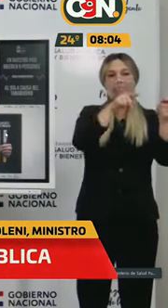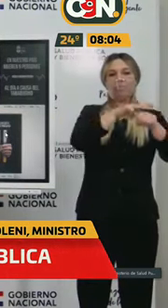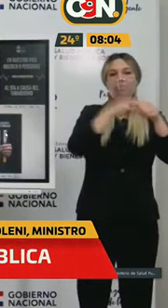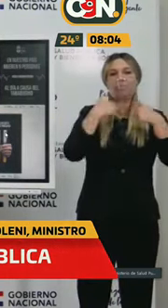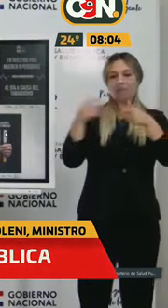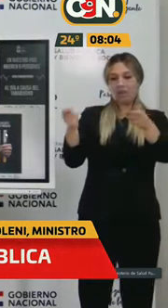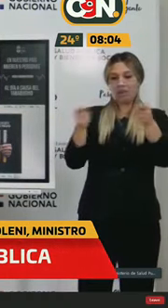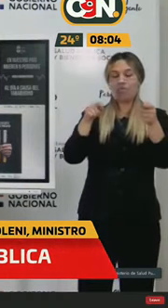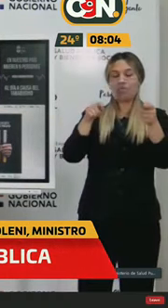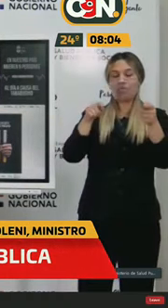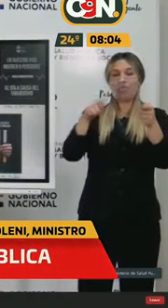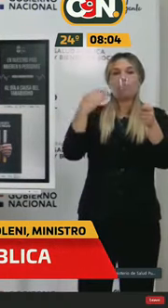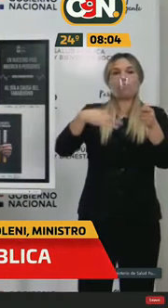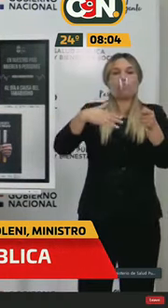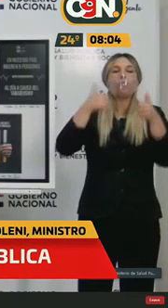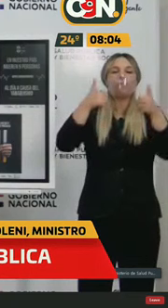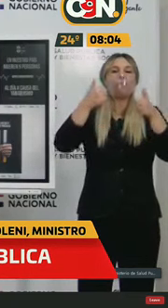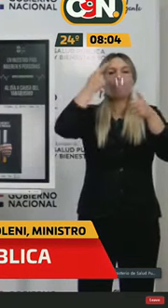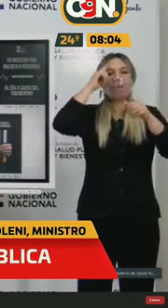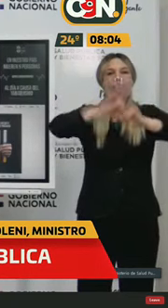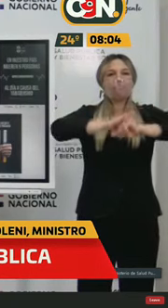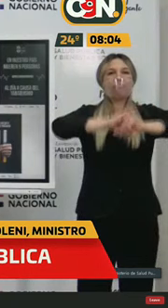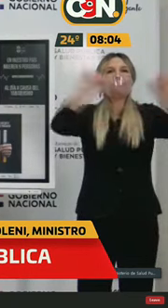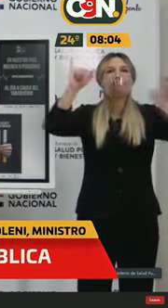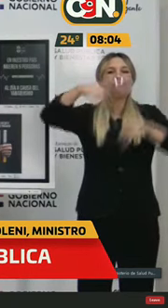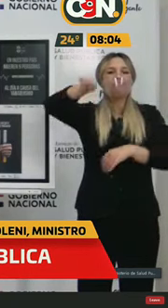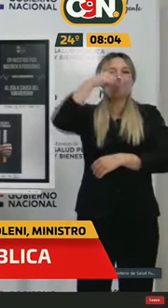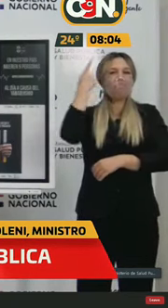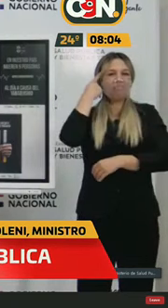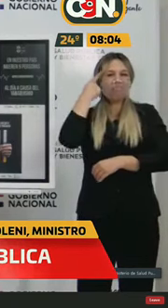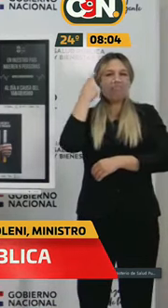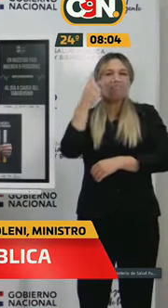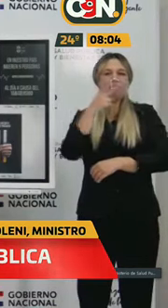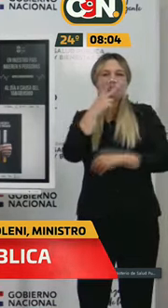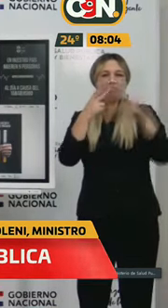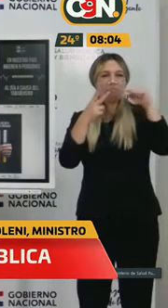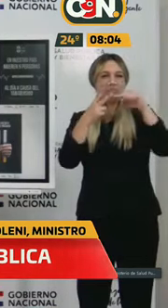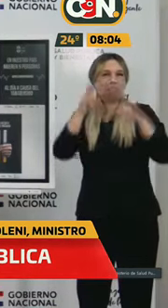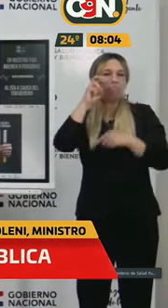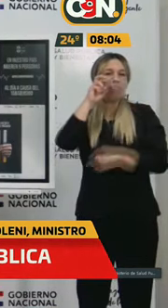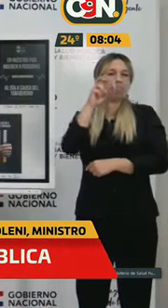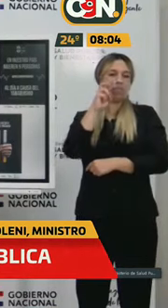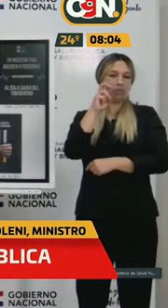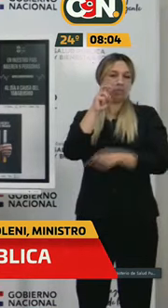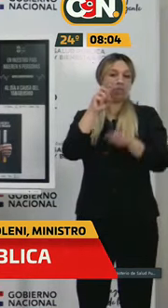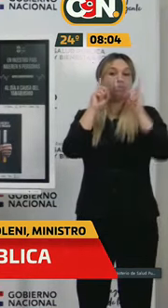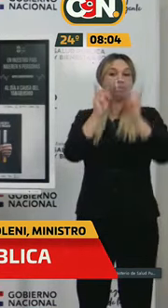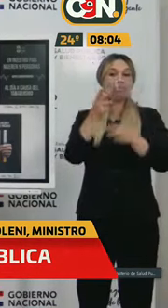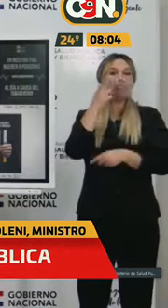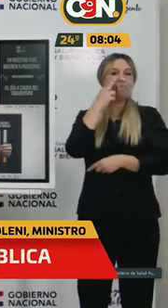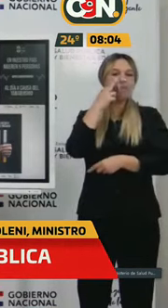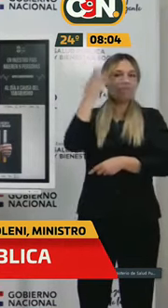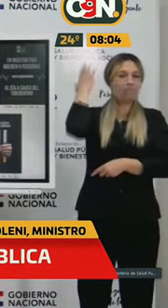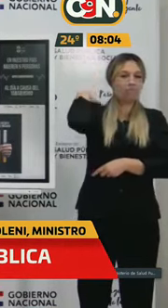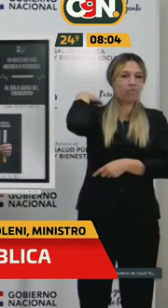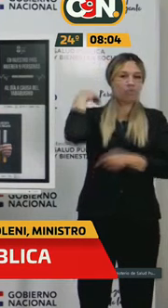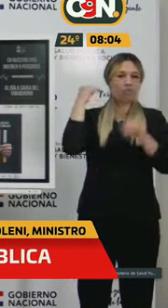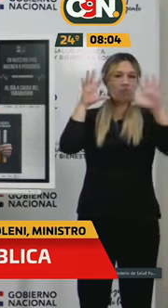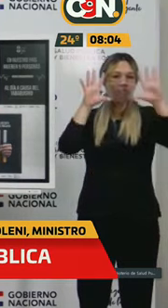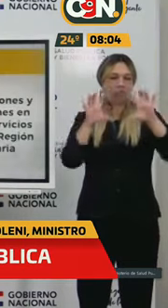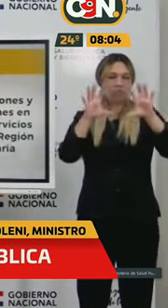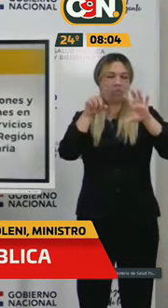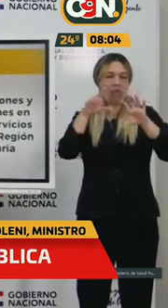la importancia y el riesgo que tiene el tabaquismo en general y la enfermedad pulmonar obstructiva crónica con todas